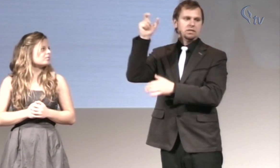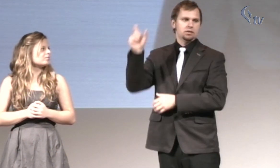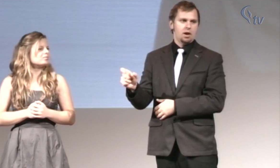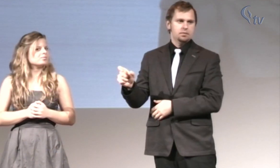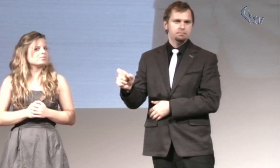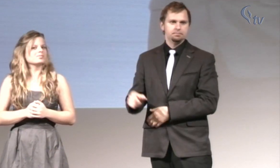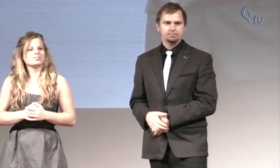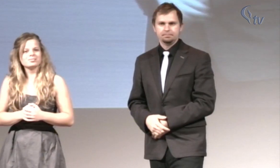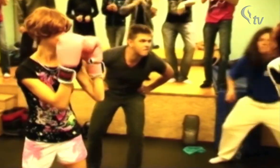Ja ta ise tegeleb te...